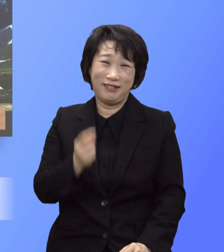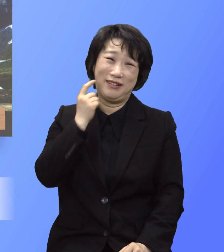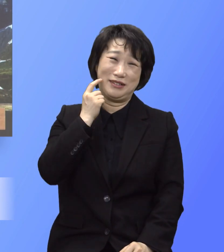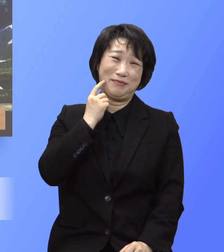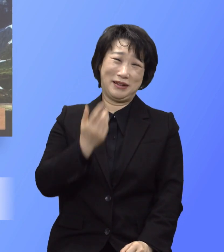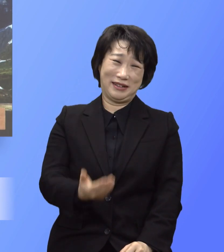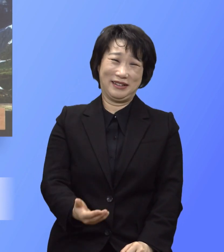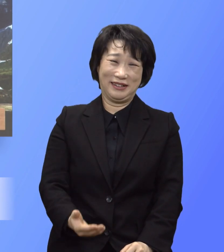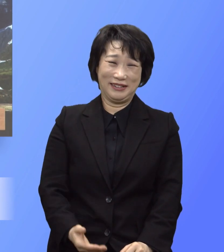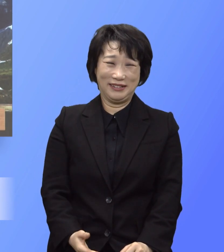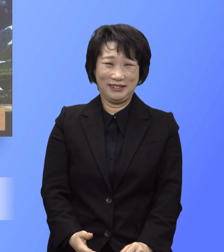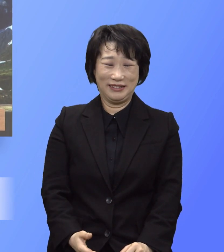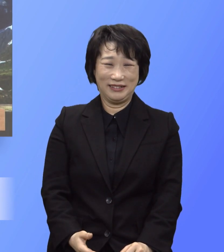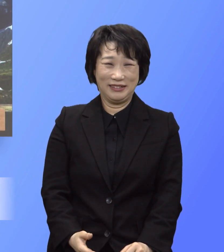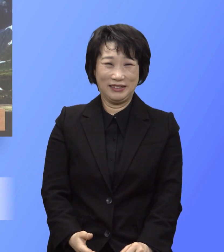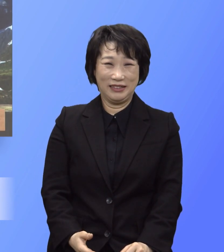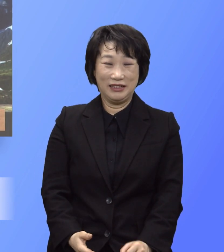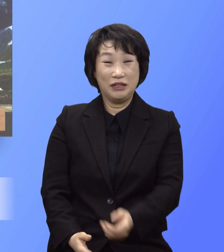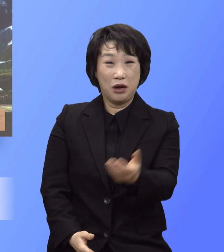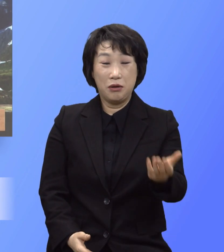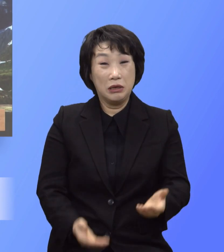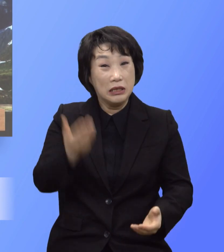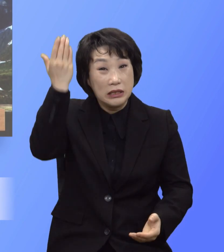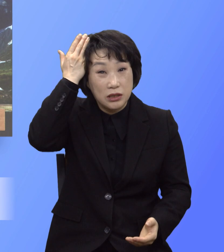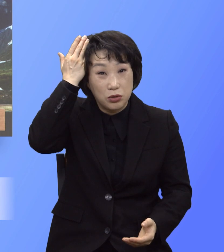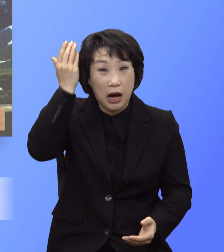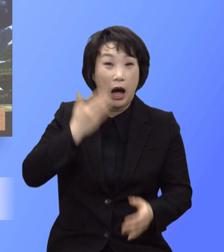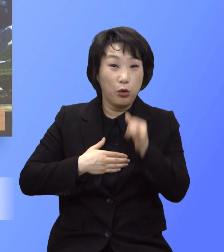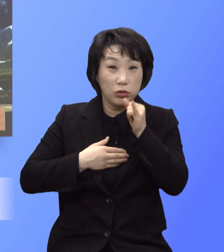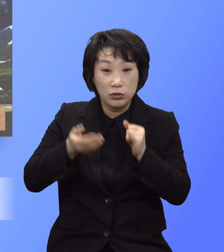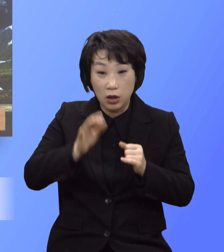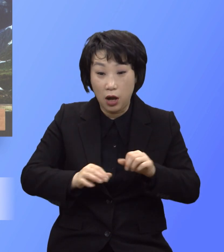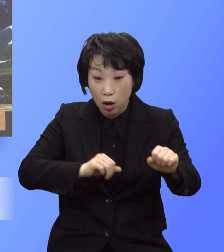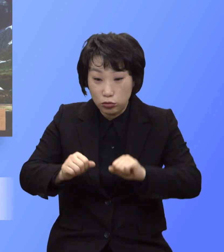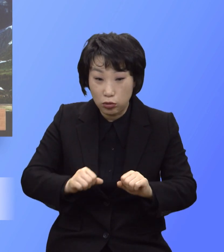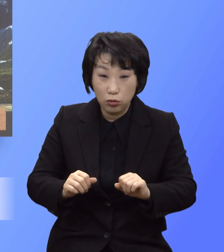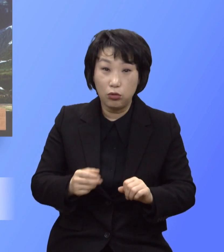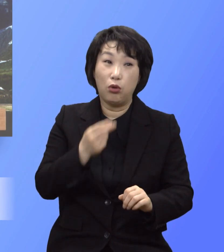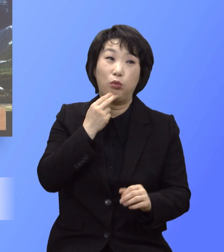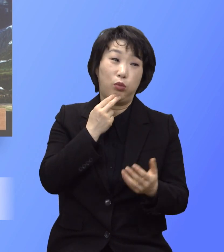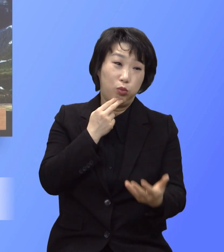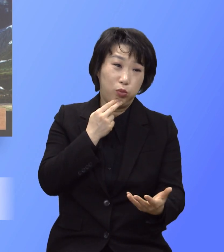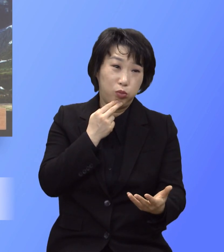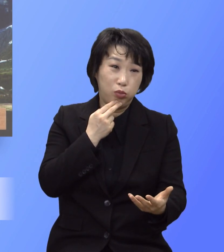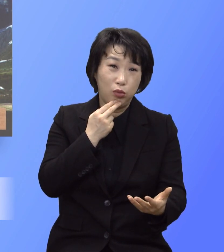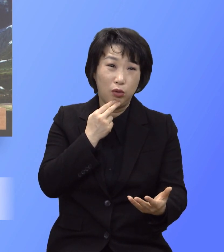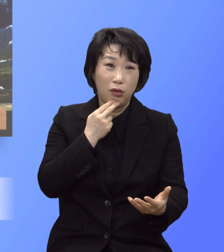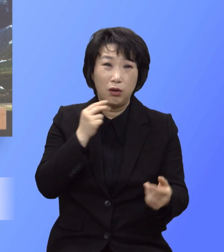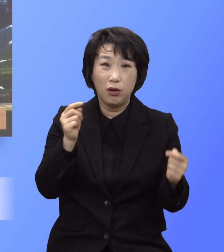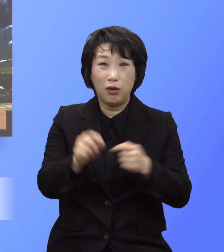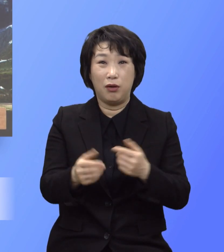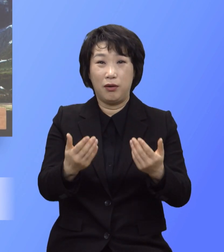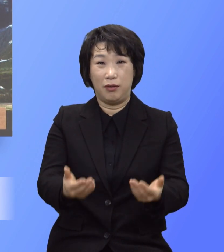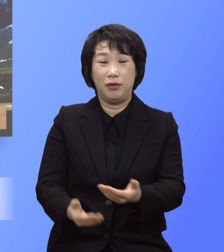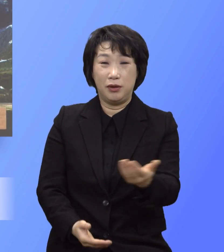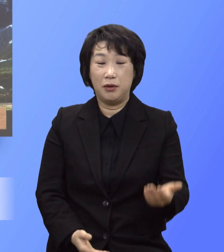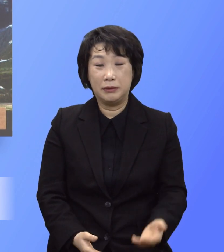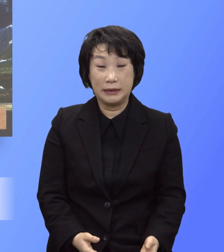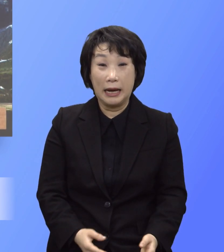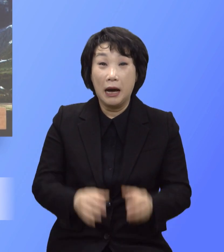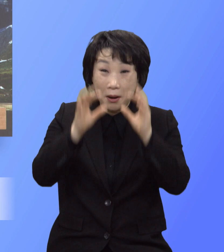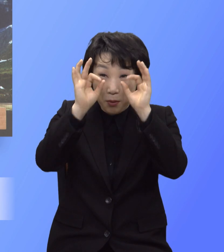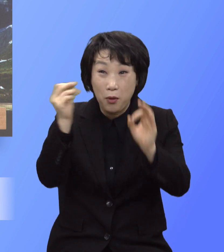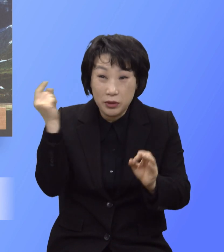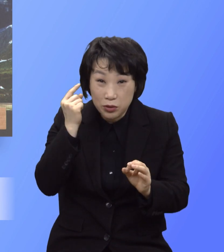거짓말이잖아. 왜 지식으로 하는데 실상으로는 부정하지 않냐 이 말이고, 들어서